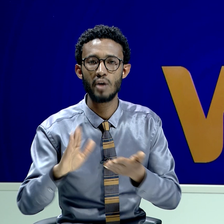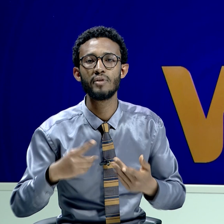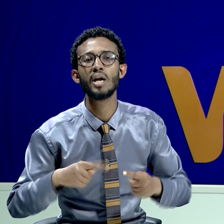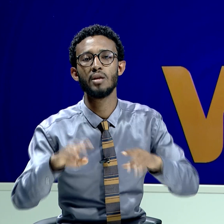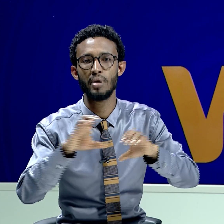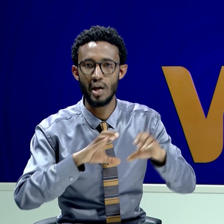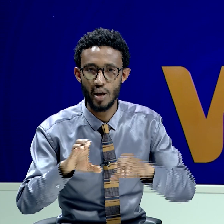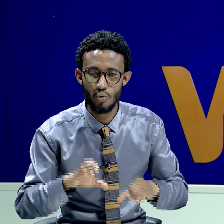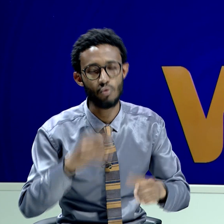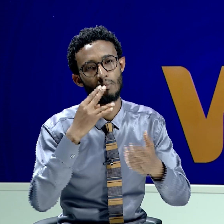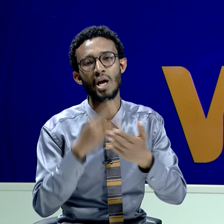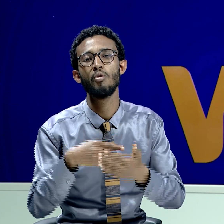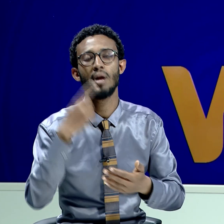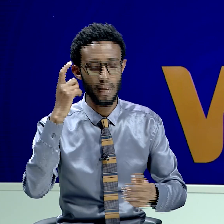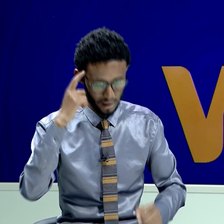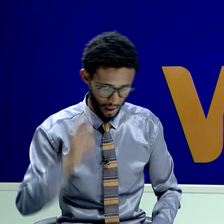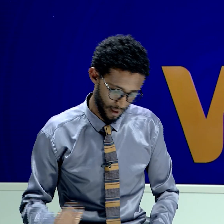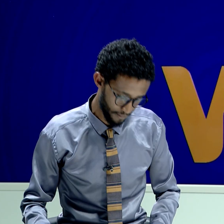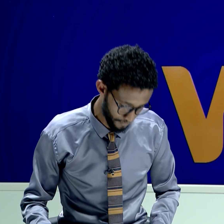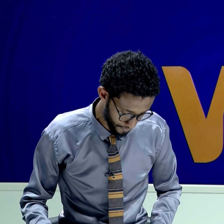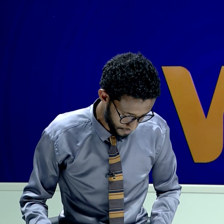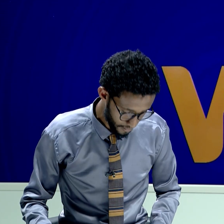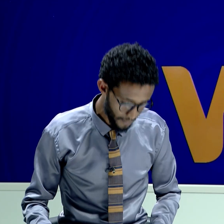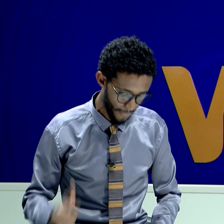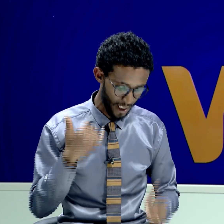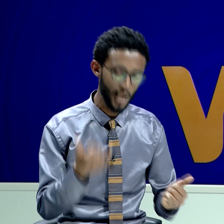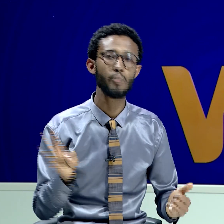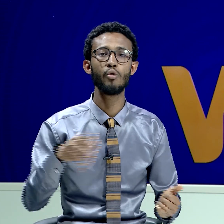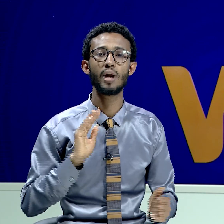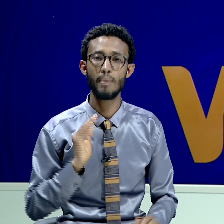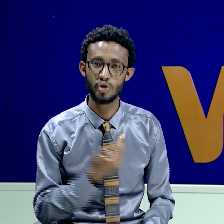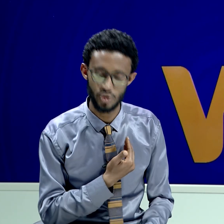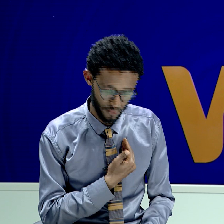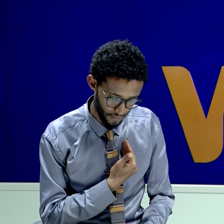ማስቀረፍ ጥረት እንዳዳሩ መልካም እናስባለን። የዛሬው